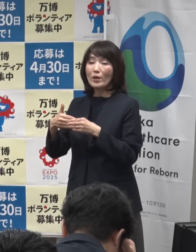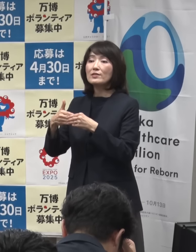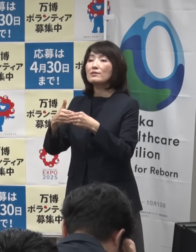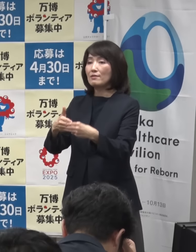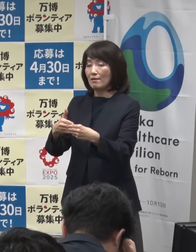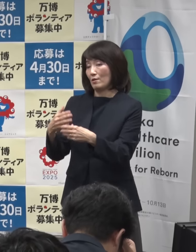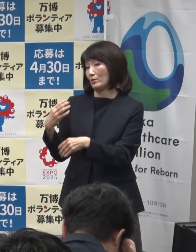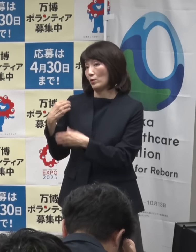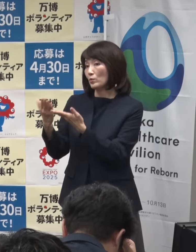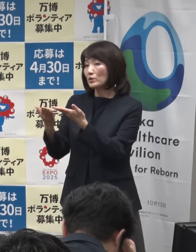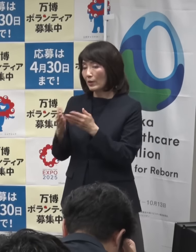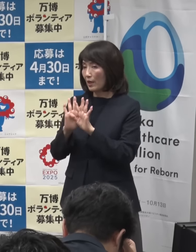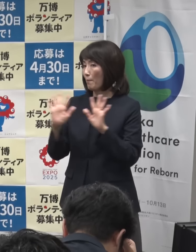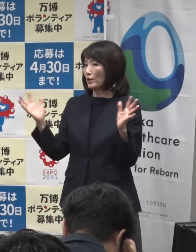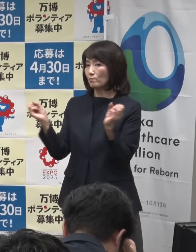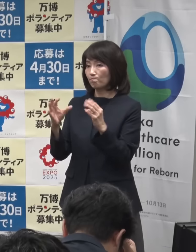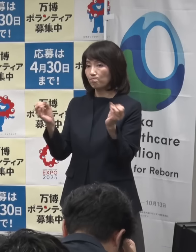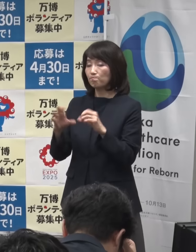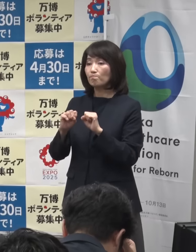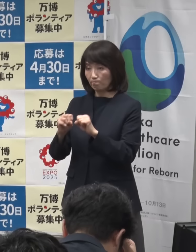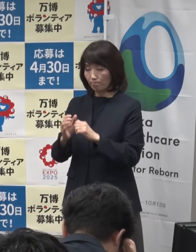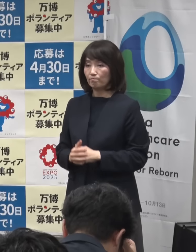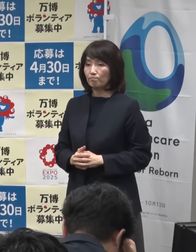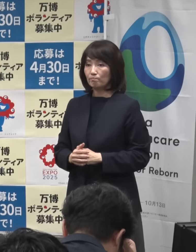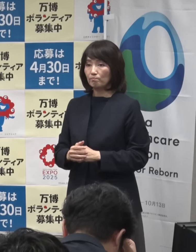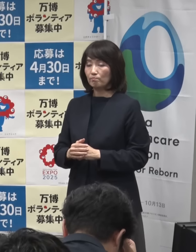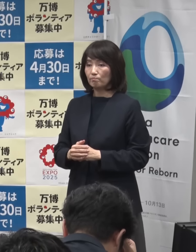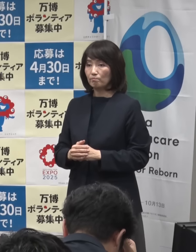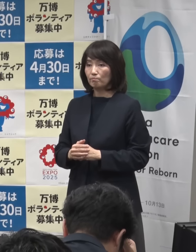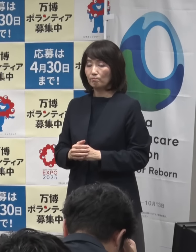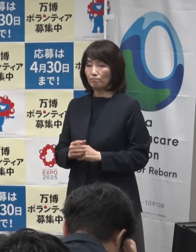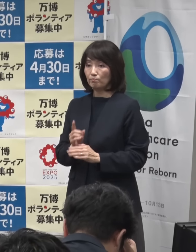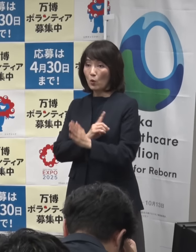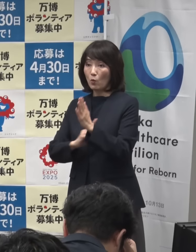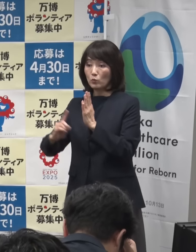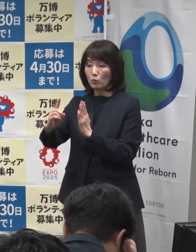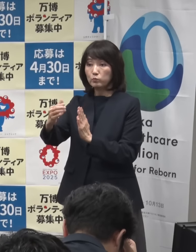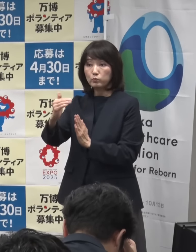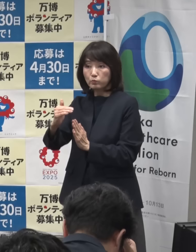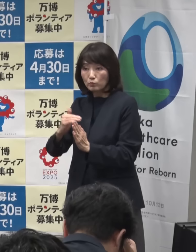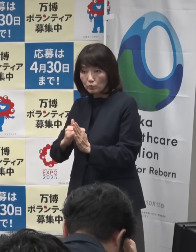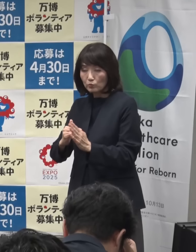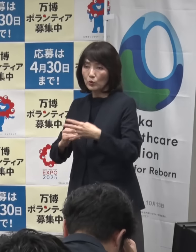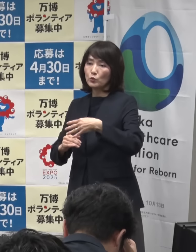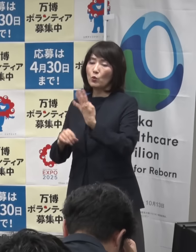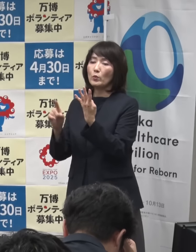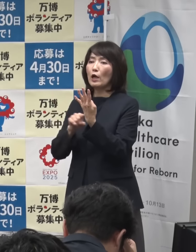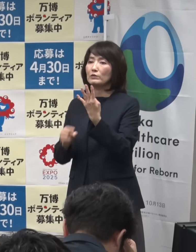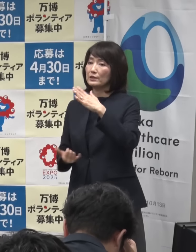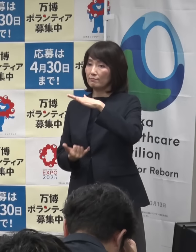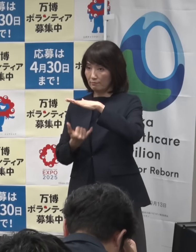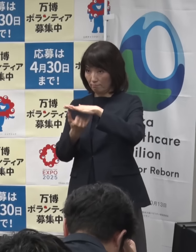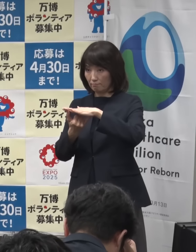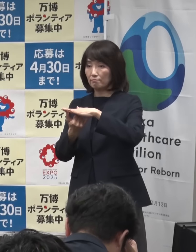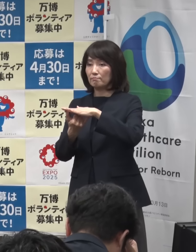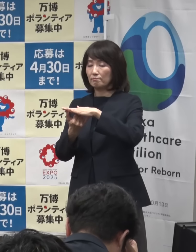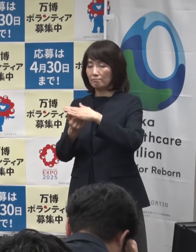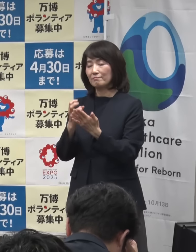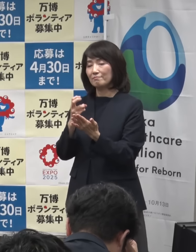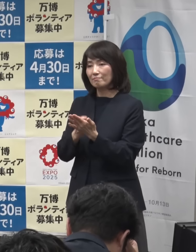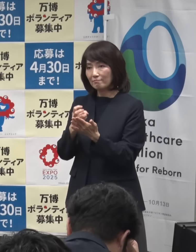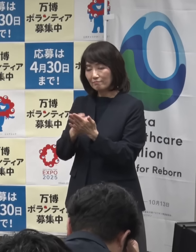等を実施をいたします。先着定員400名ということで、ぜ